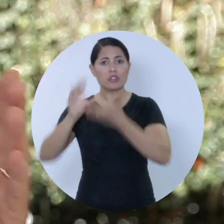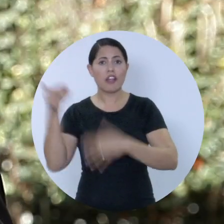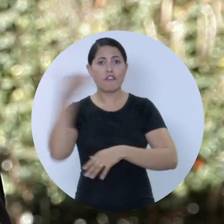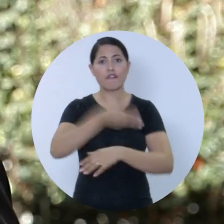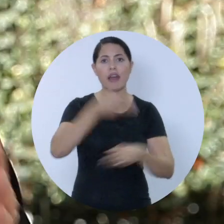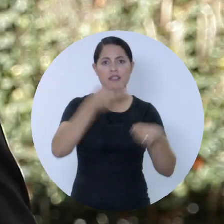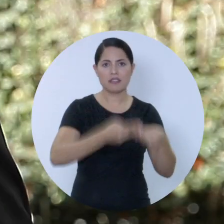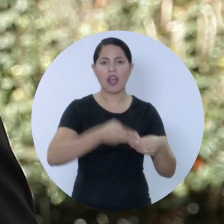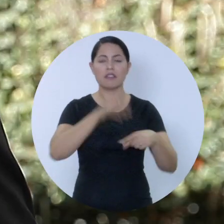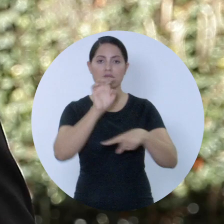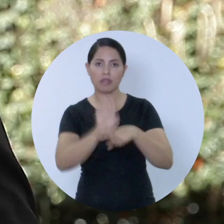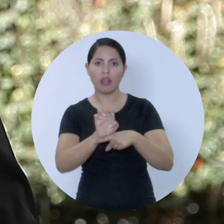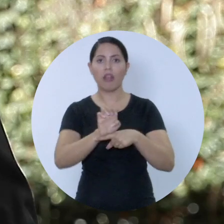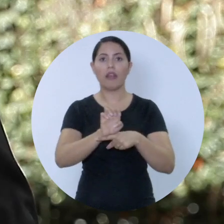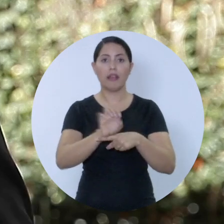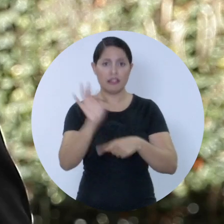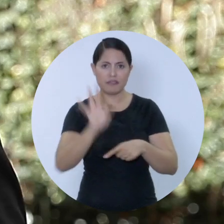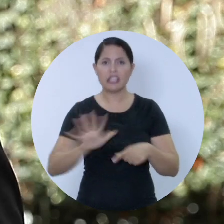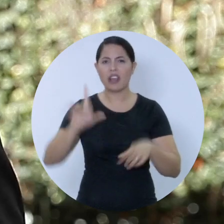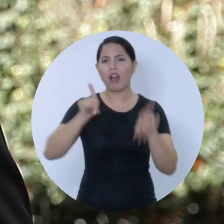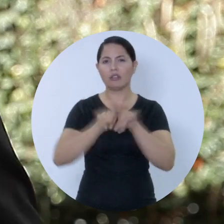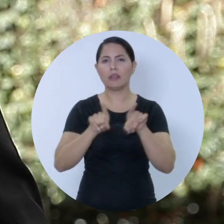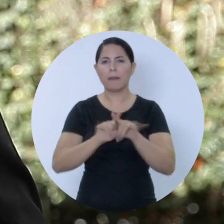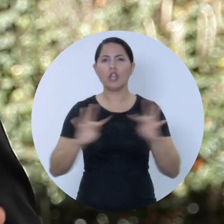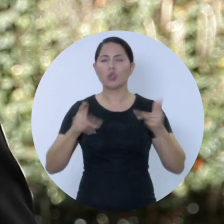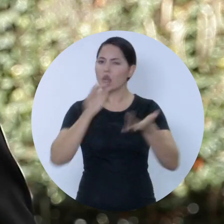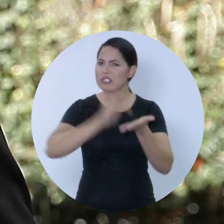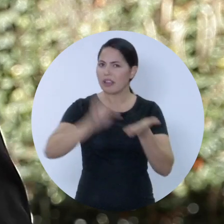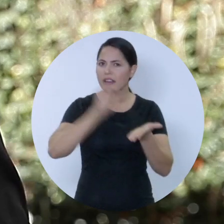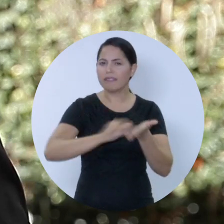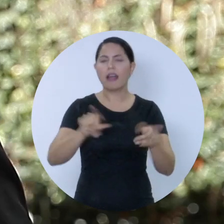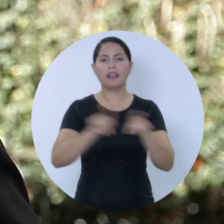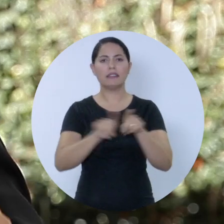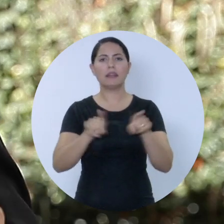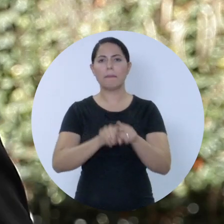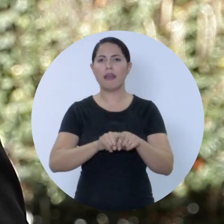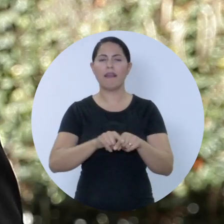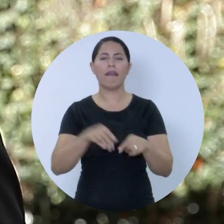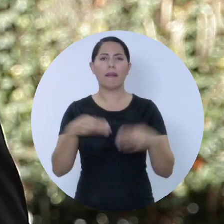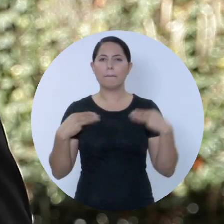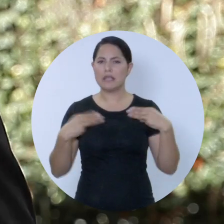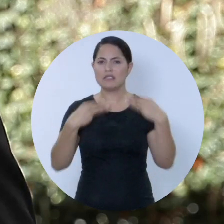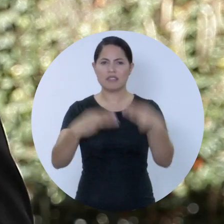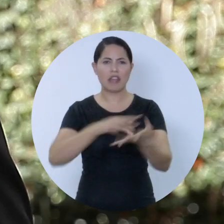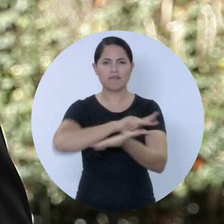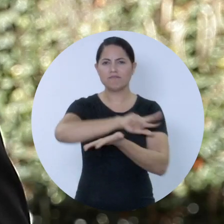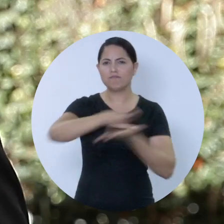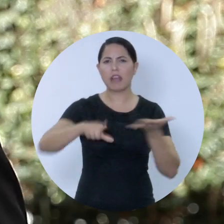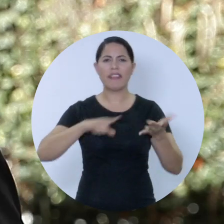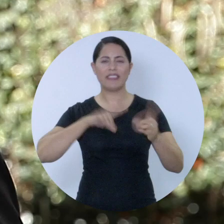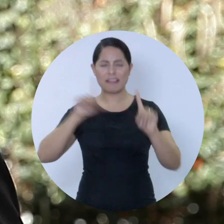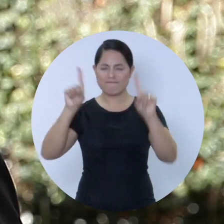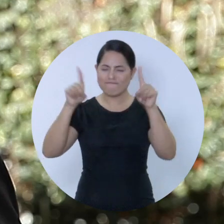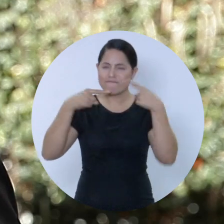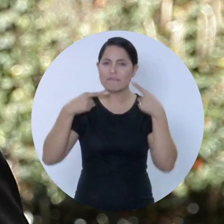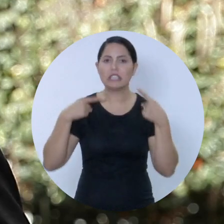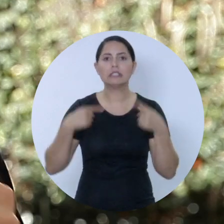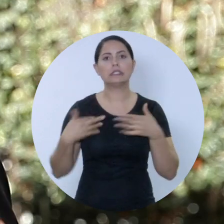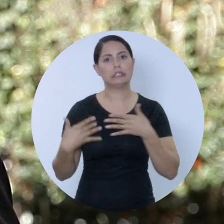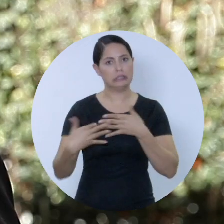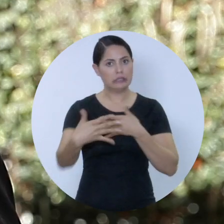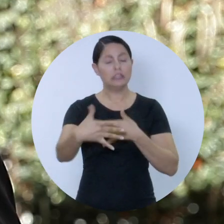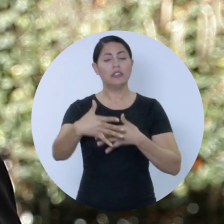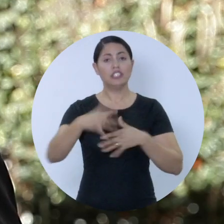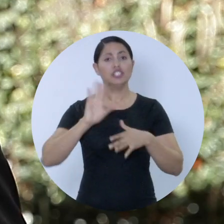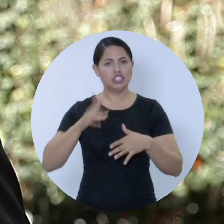conselhos que acompanham nos municípios, nos estados e na União o funcionamento de todas as secretarias, de todos os ministérios, enfim, nós temos desafios